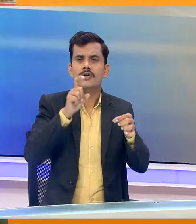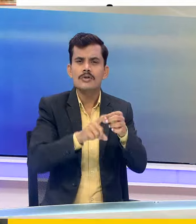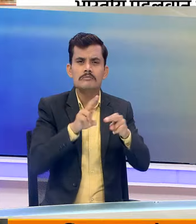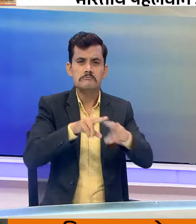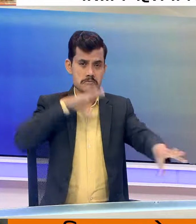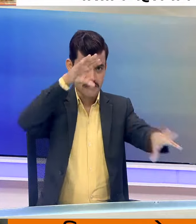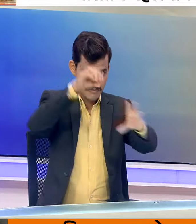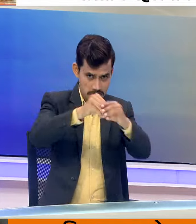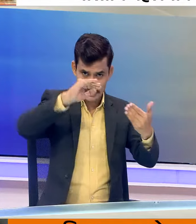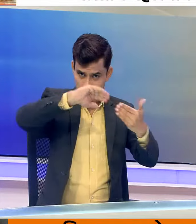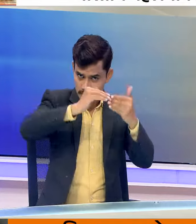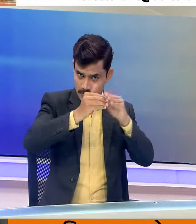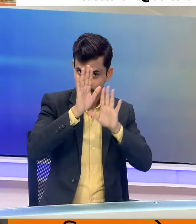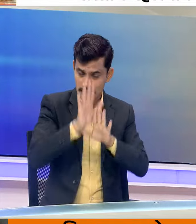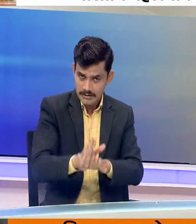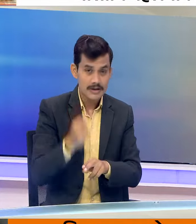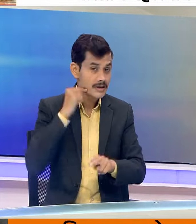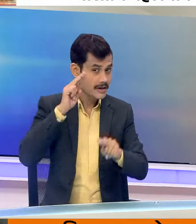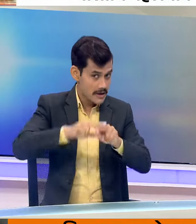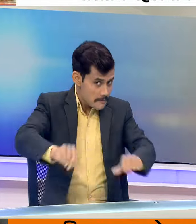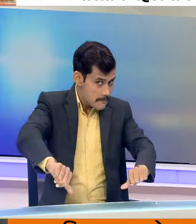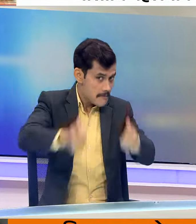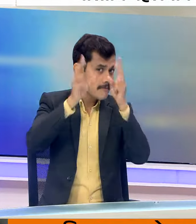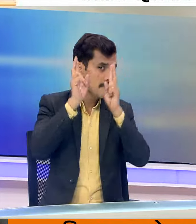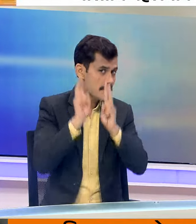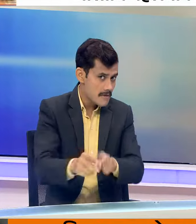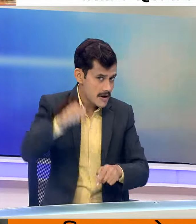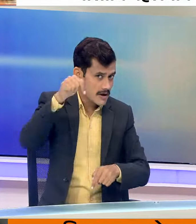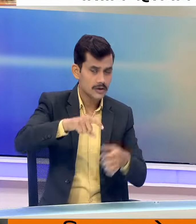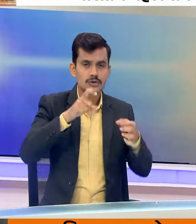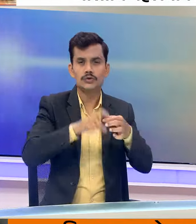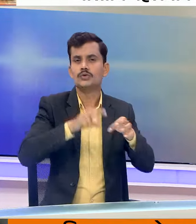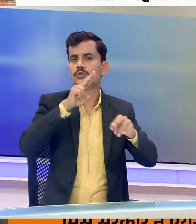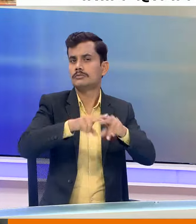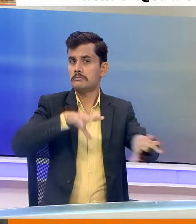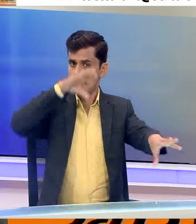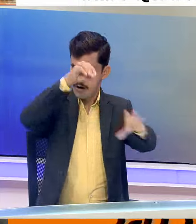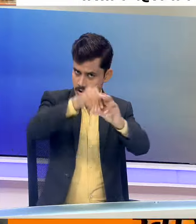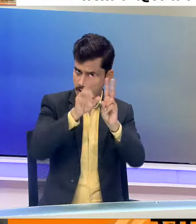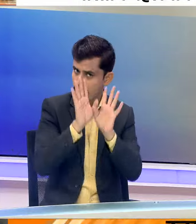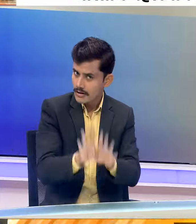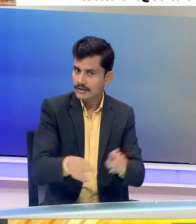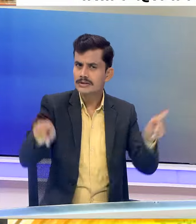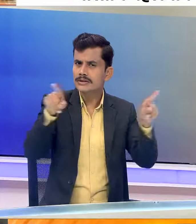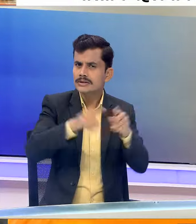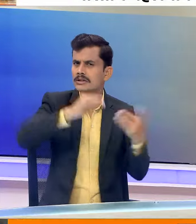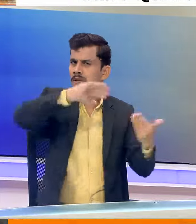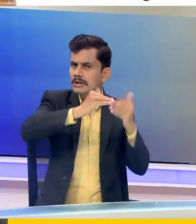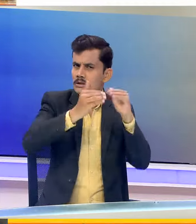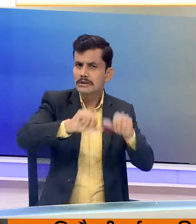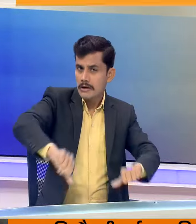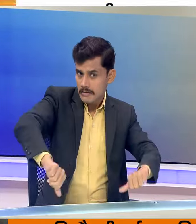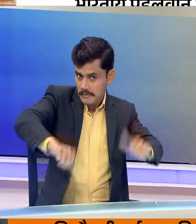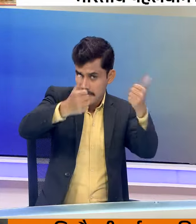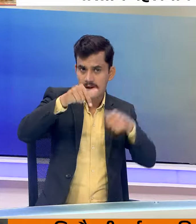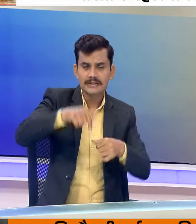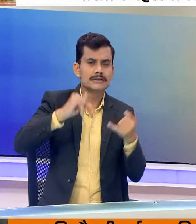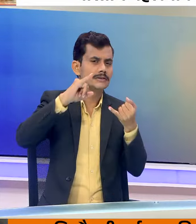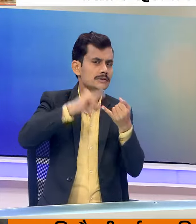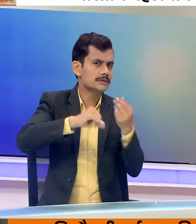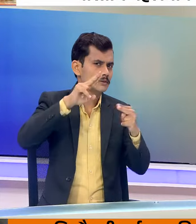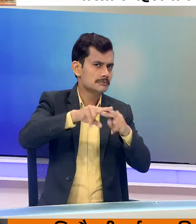आएंगे। अगर वो मुकाबले को जीतते हैं तो आज ही क्वार्टर फाइनल भी खेलेंगे। इस मुकाबले को जीतने के बाद वो